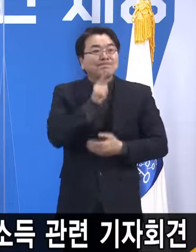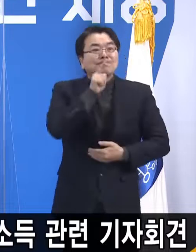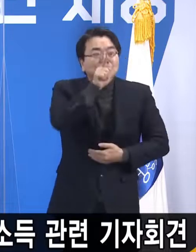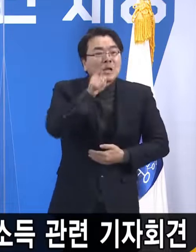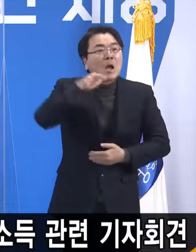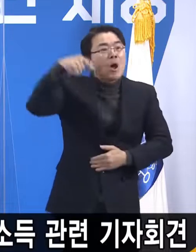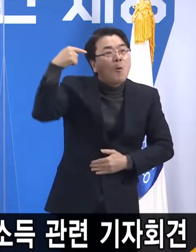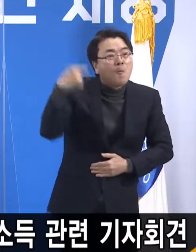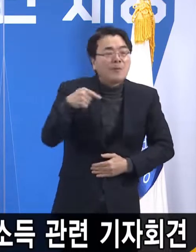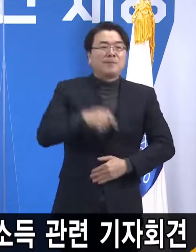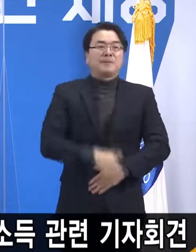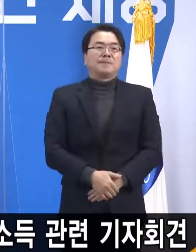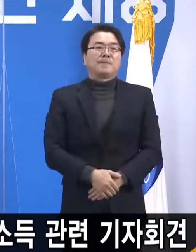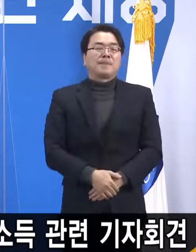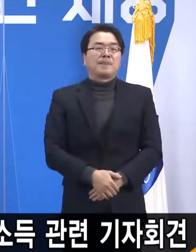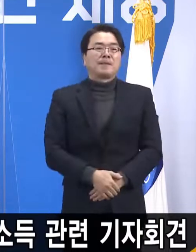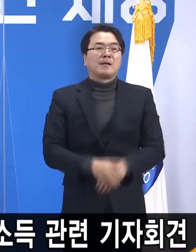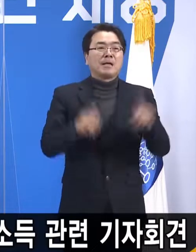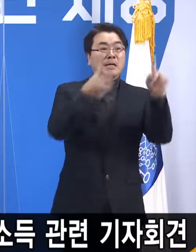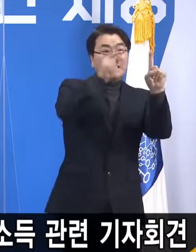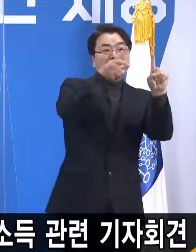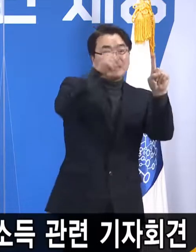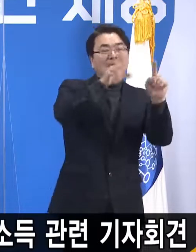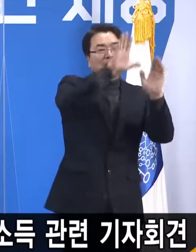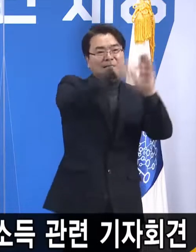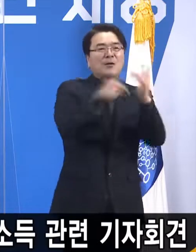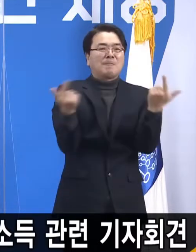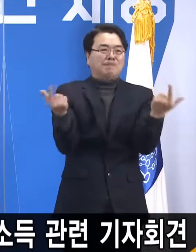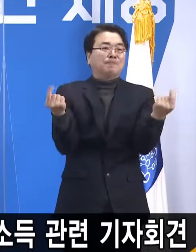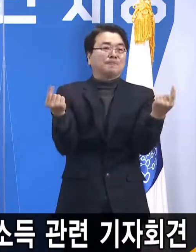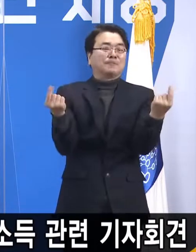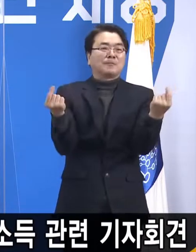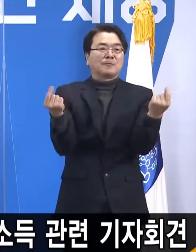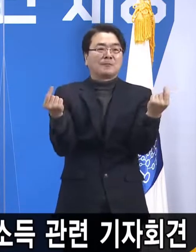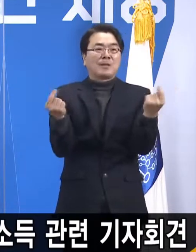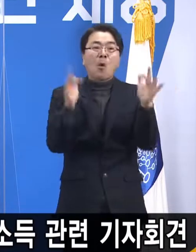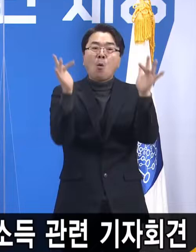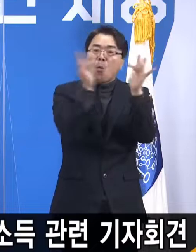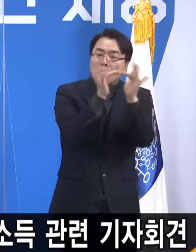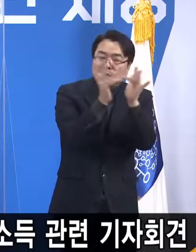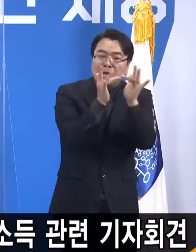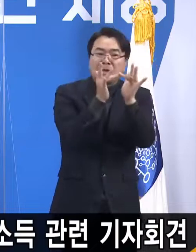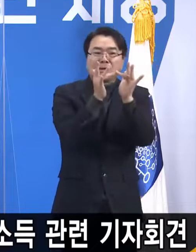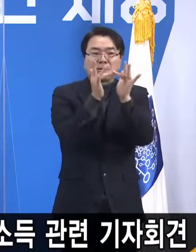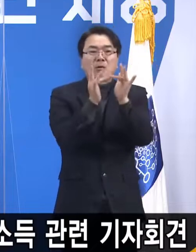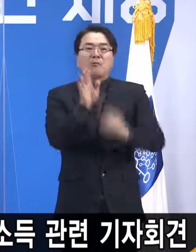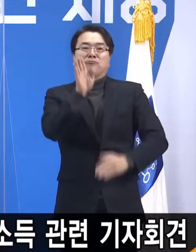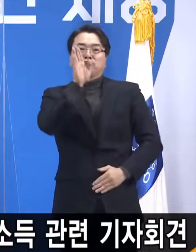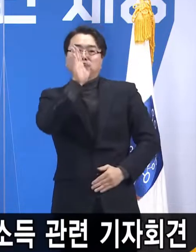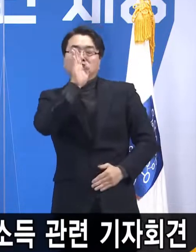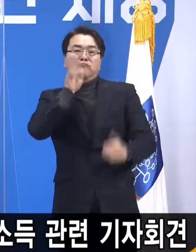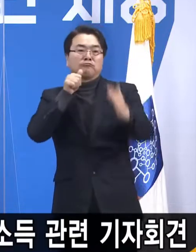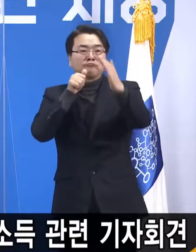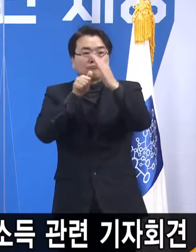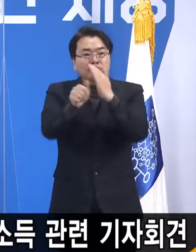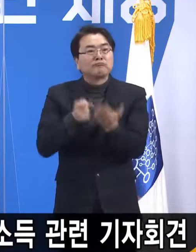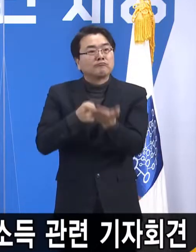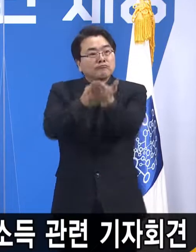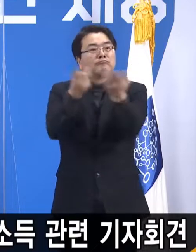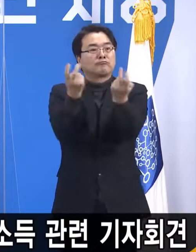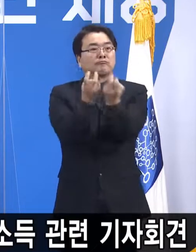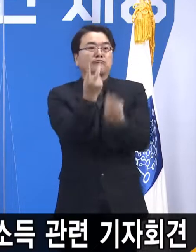신청을 말합니다. 1차 재난 기본 소득과 마찬가지로 온라인과 현장 신청 두 가지로